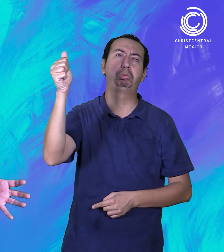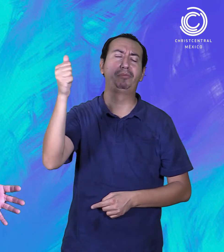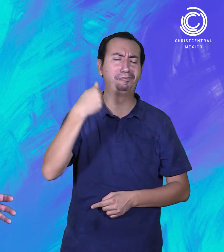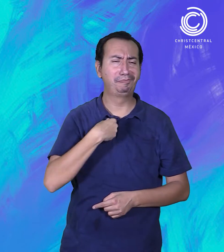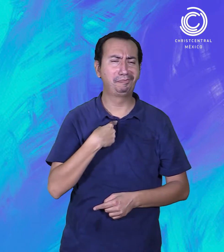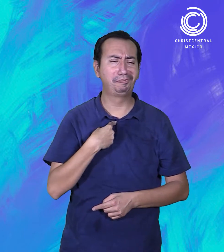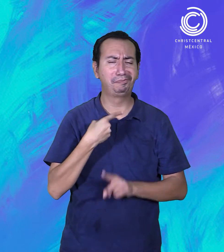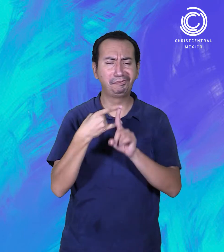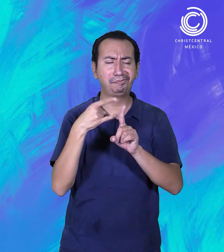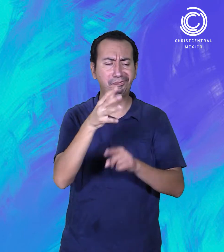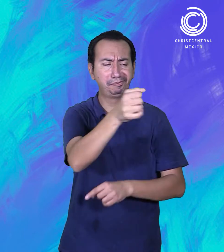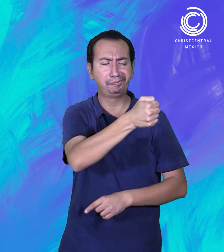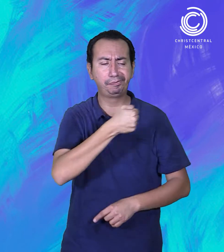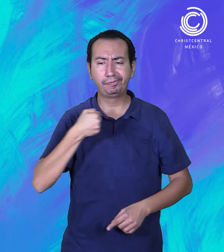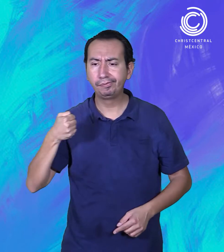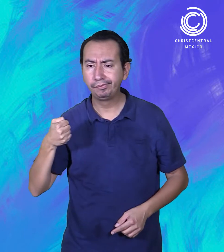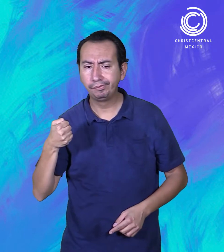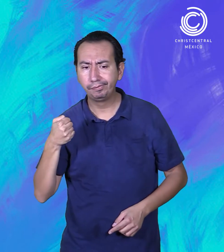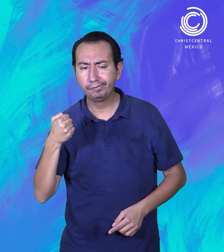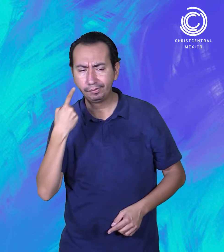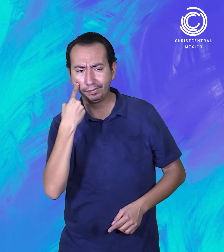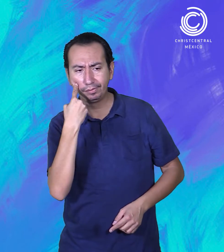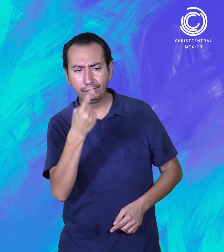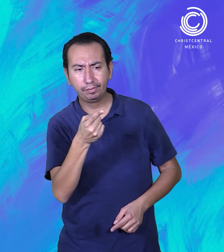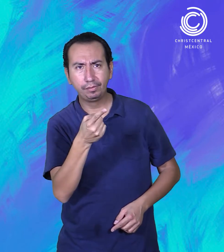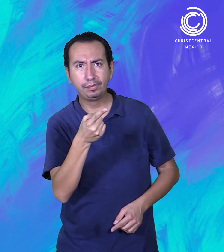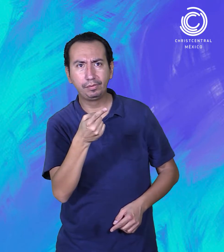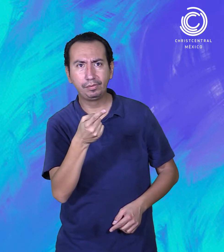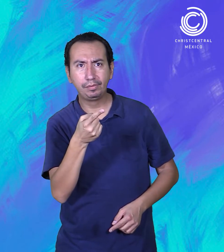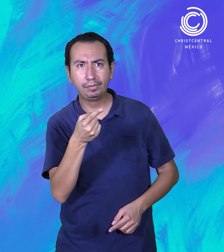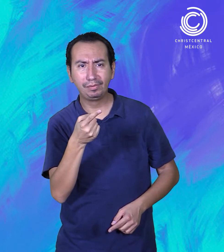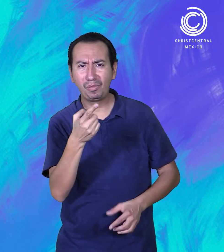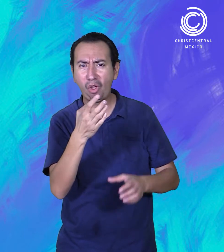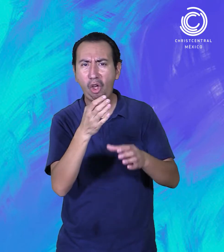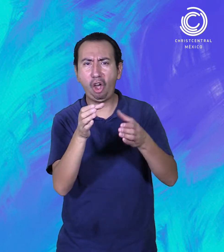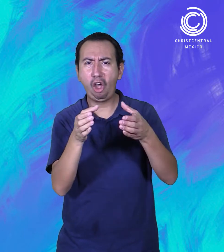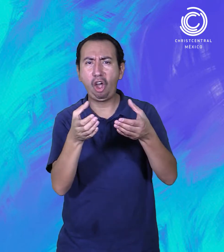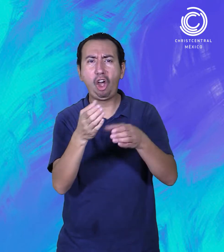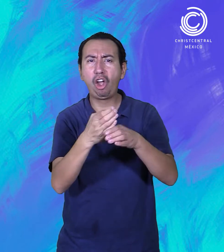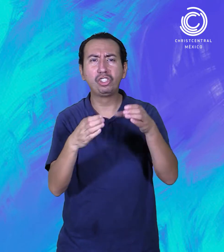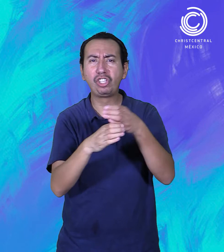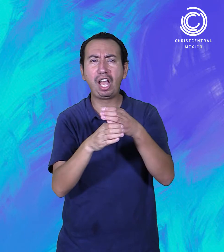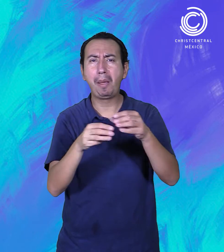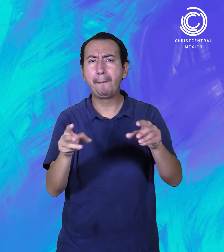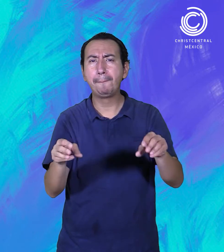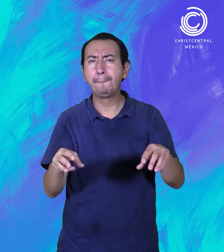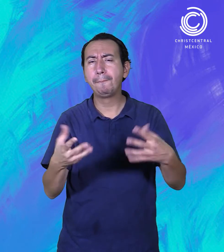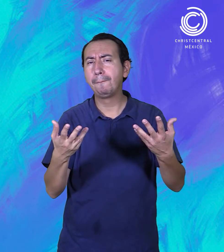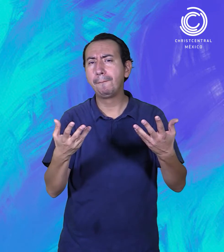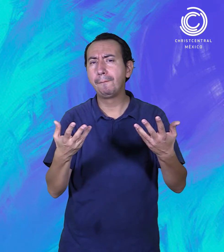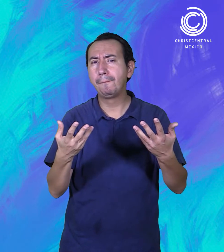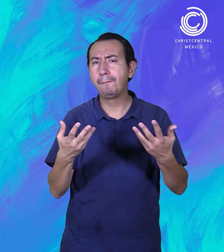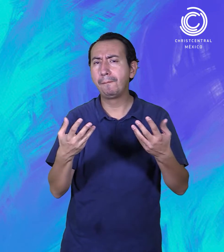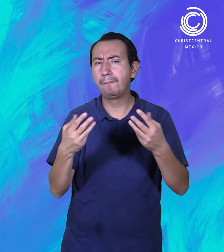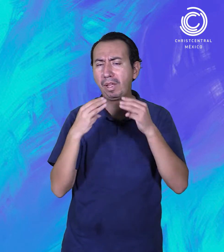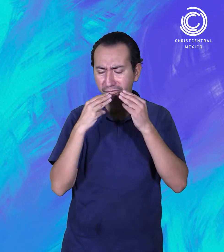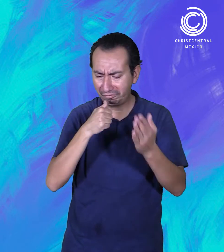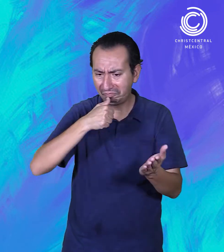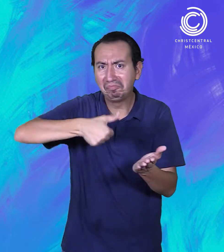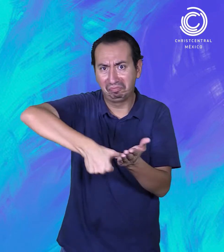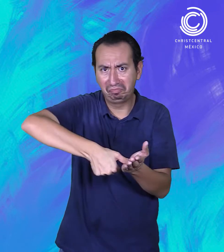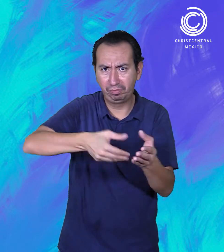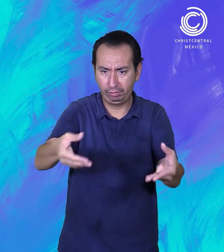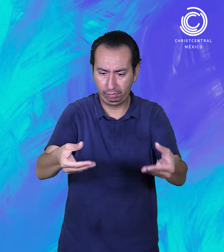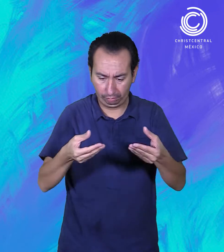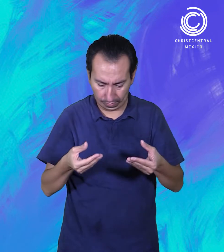Sales a la puerta, llegó alguien con un paquete de mensajería. Tú te extrañas con el